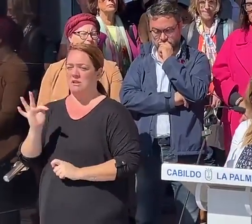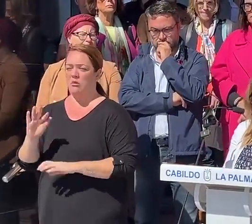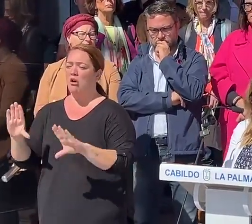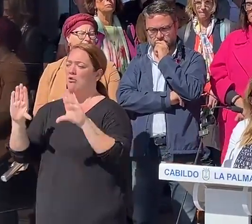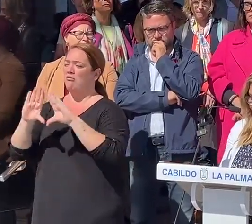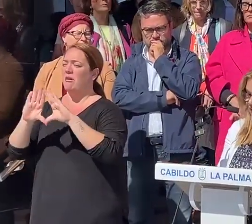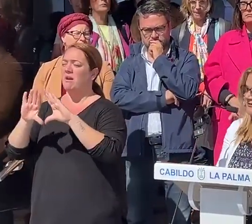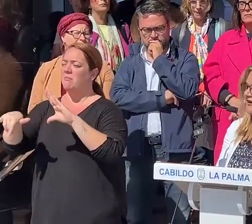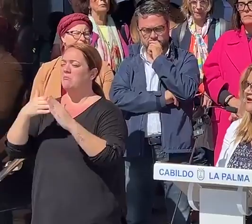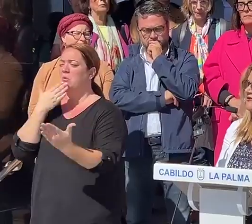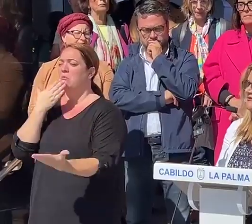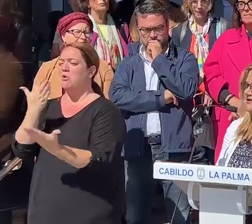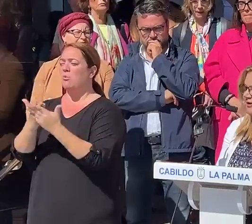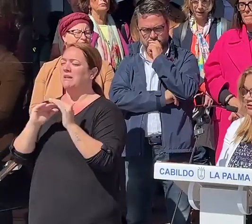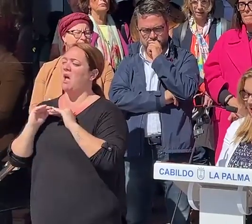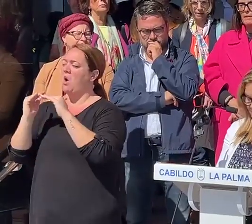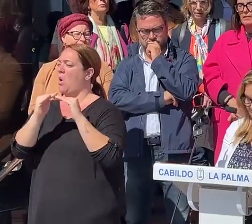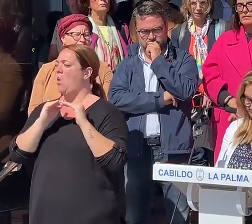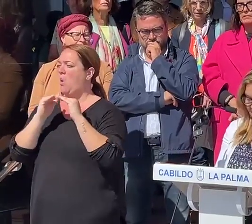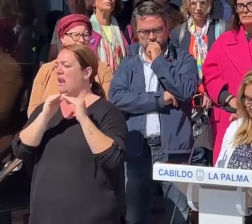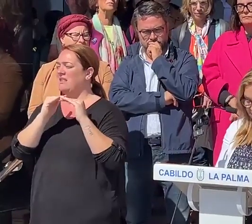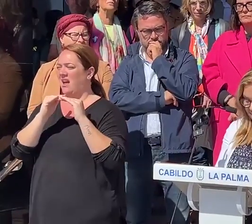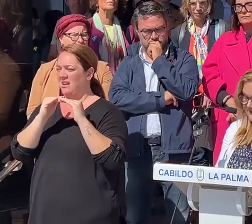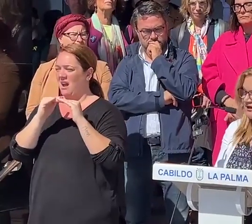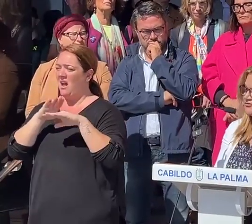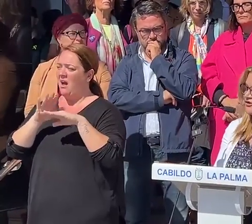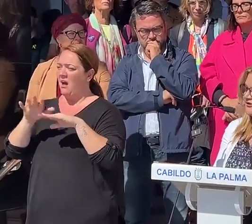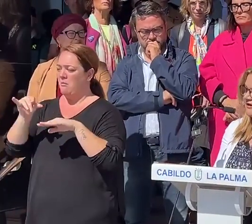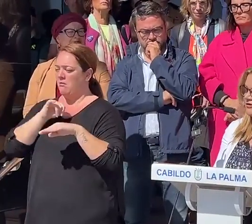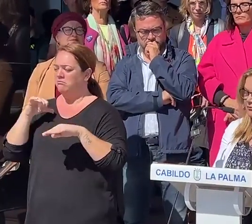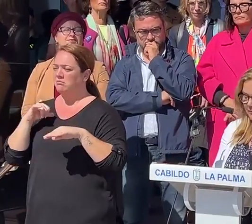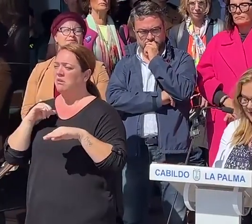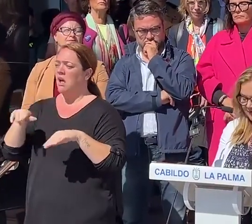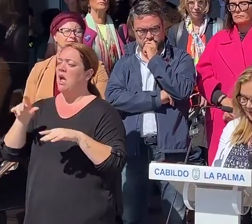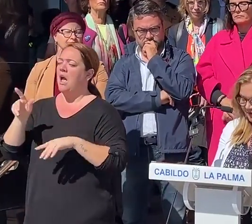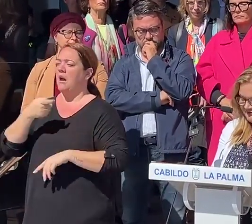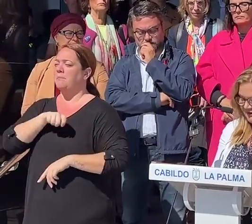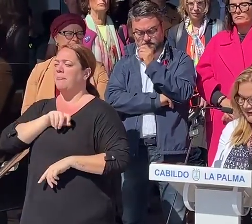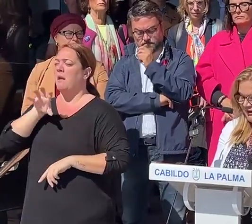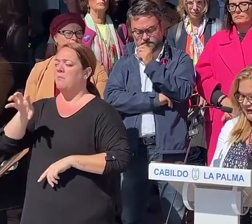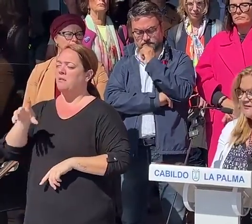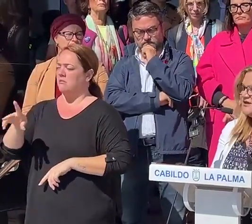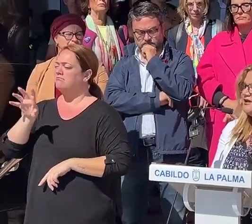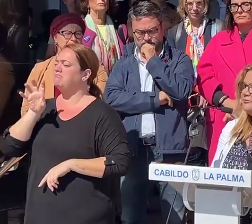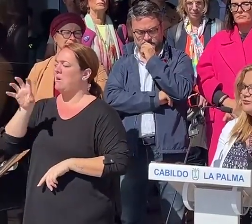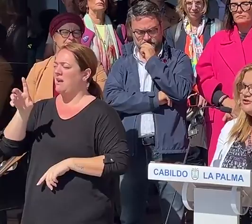feminismo es una propuesta igualitaria y emancipadora, y España se ha consolidado como un país feminista.